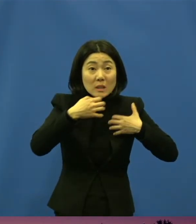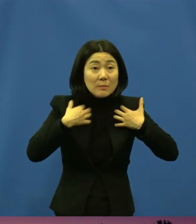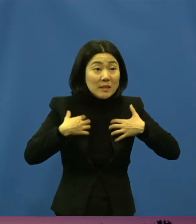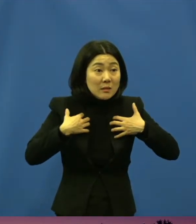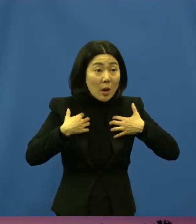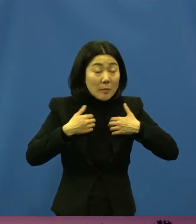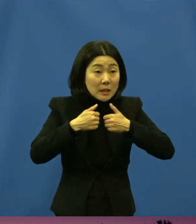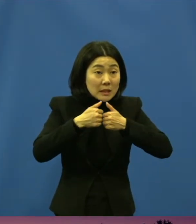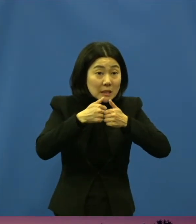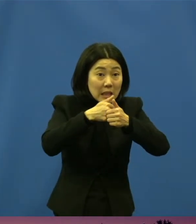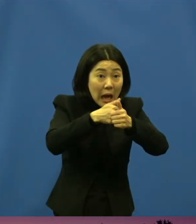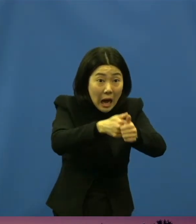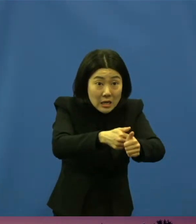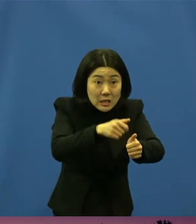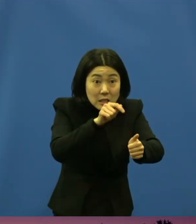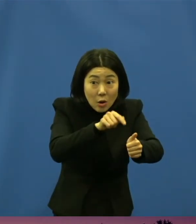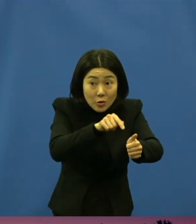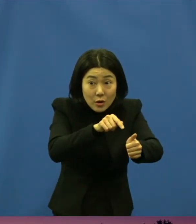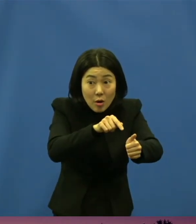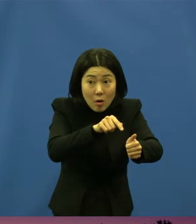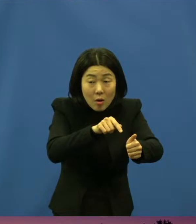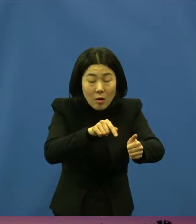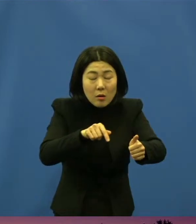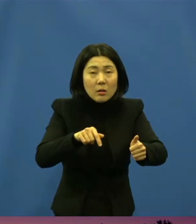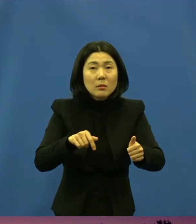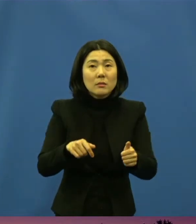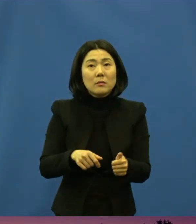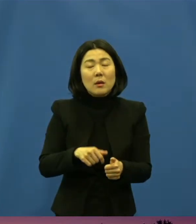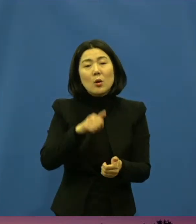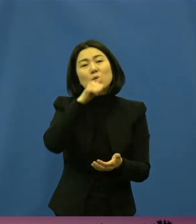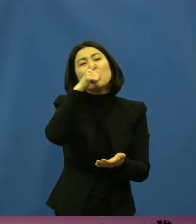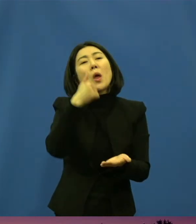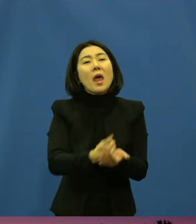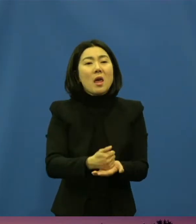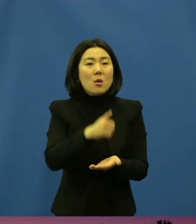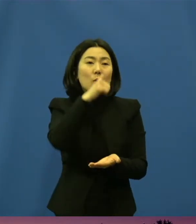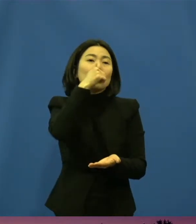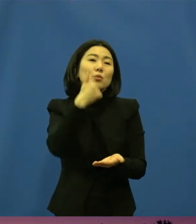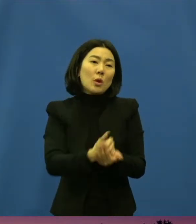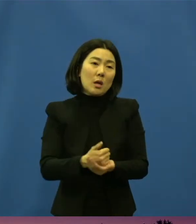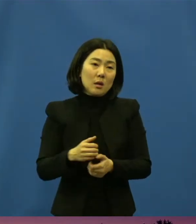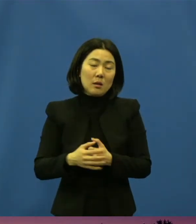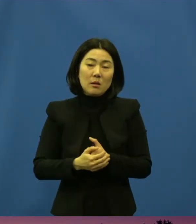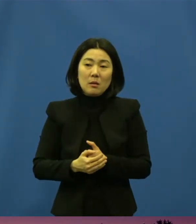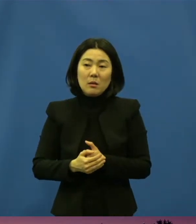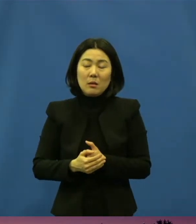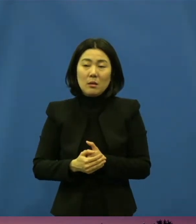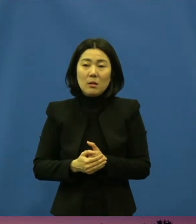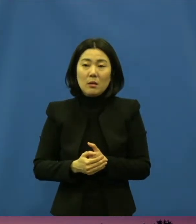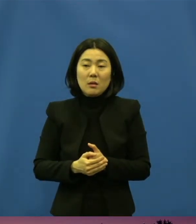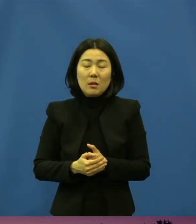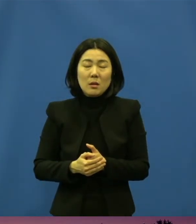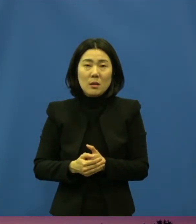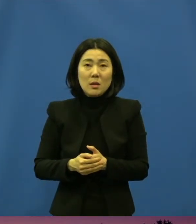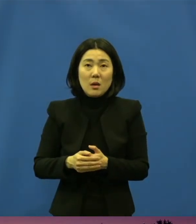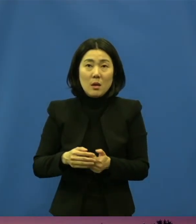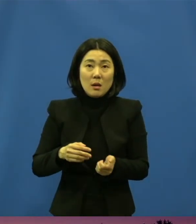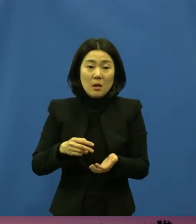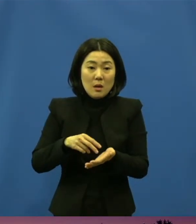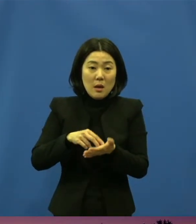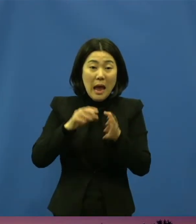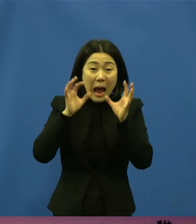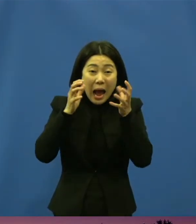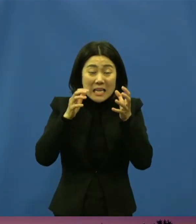죄성으로 가득한 이 욕망이 그냥 욕망이 아니에요. 죄성으로 가득한 욕망은 성난 망아지처럼 뛰는 거죠.